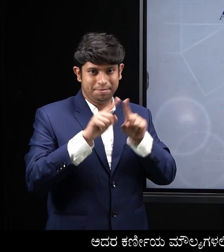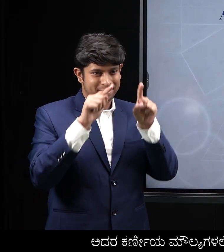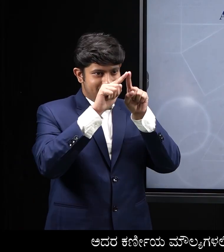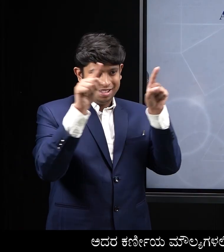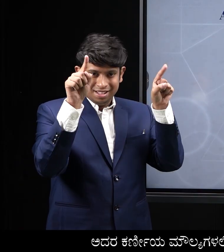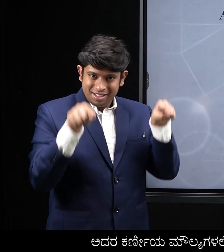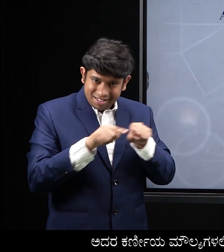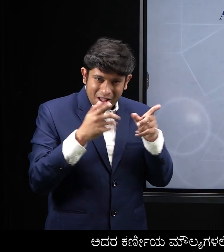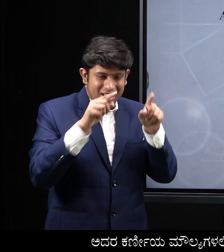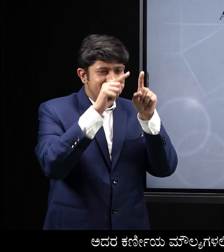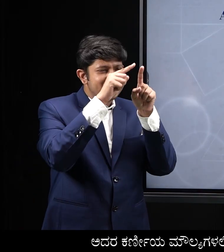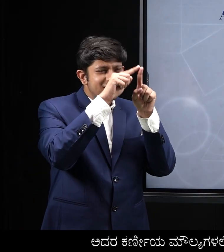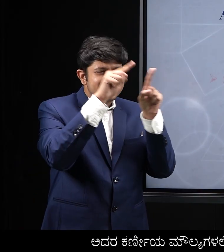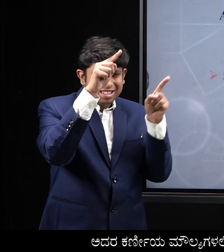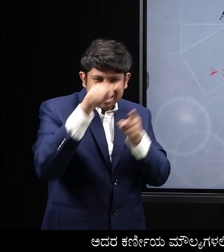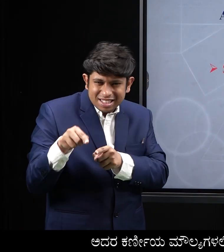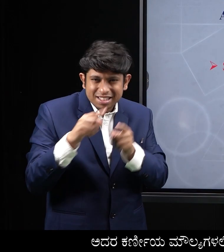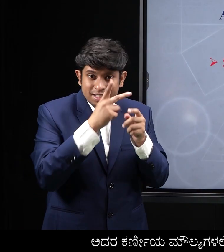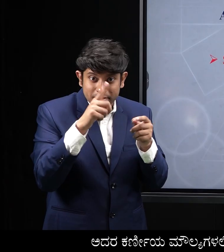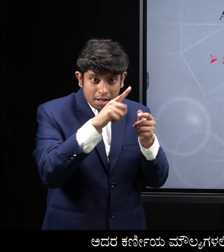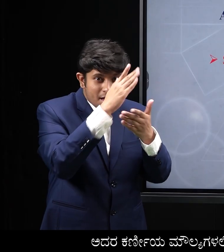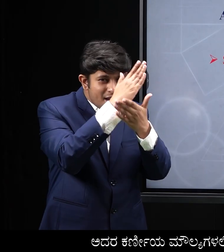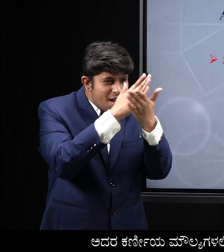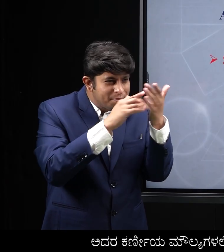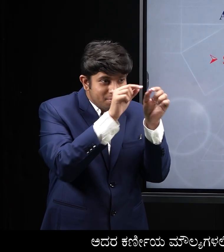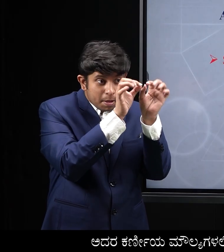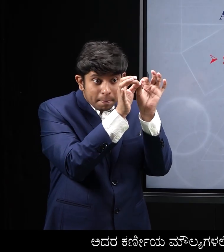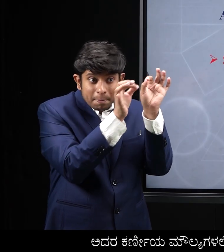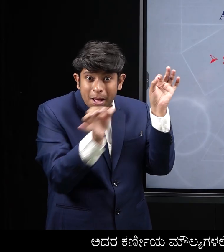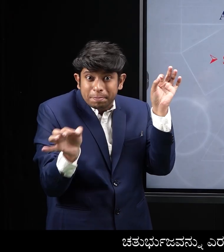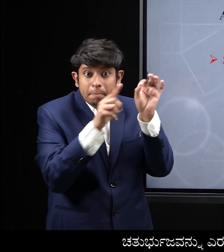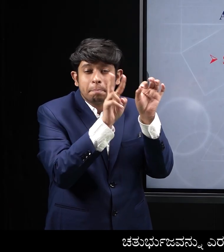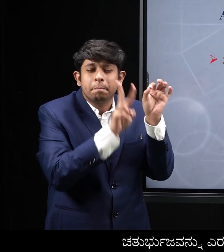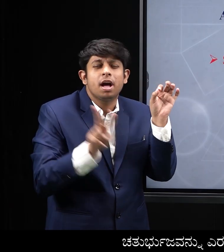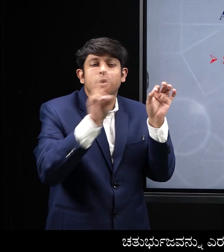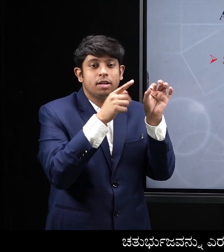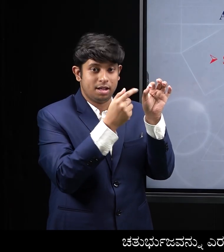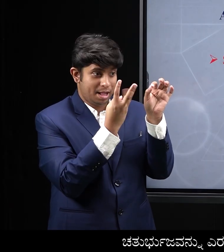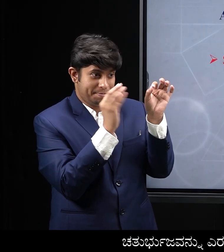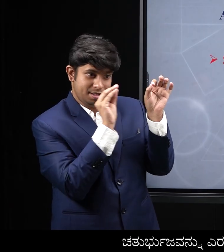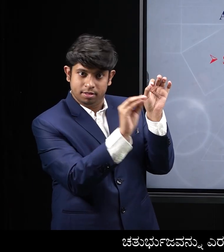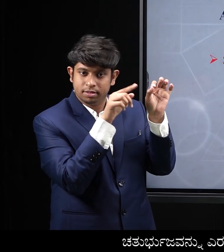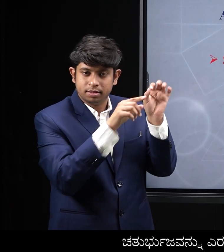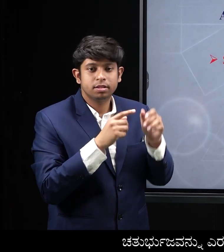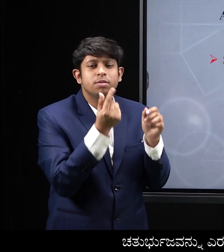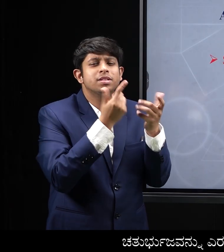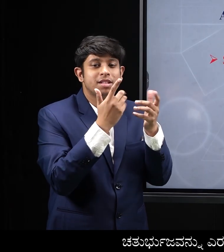ಕರ್ಣೀಯ ಮೌಲ್ಯಗಳಲ್ಲಿ ಒಂದನ್ನು ಮತ್ತು ಬದಿಗಳನ್ನು ನೀಡಿದಾಗ ನೀಡಿರುವ ಚತುರ್ಭುಜವನ್ನು 2 ತ್ರಿಕೋನಗಳಾಗಿ ವಿಭಜಿಸುವ